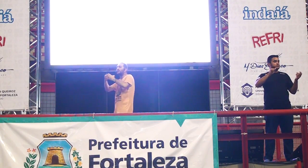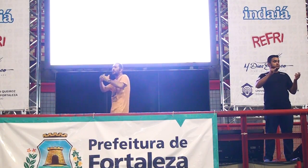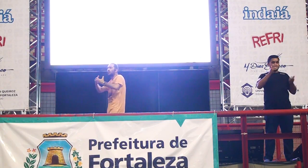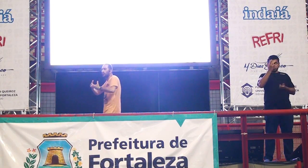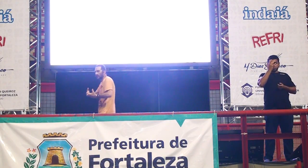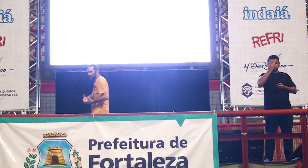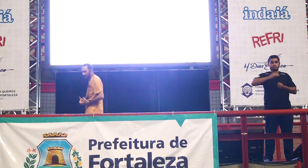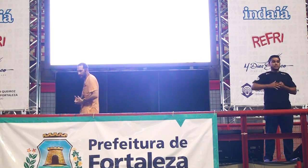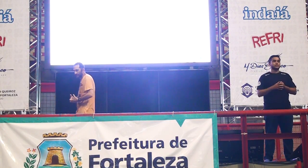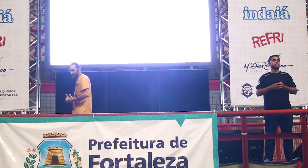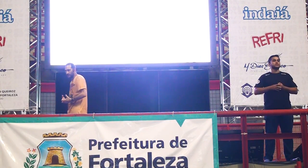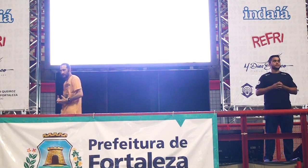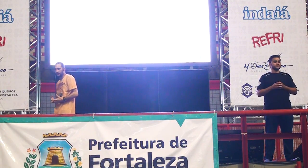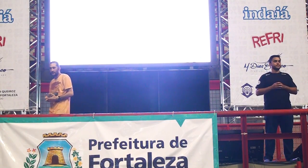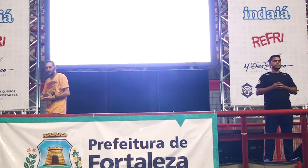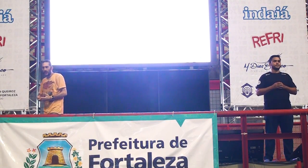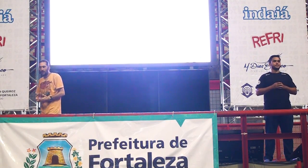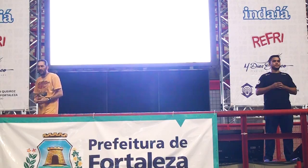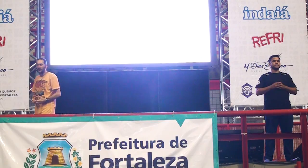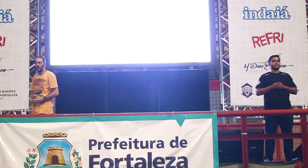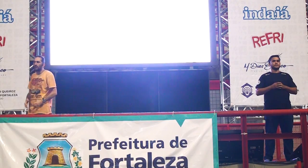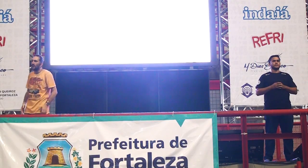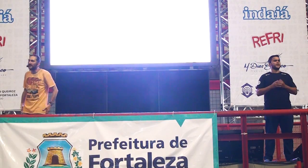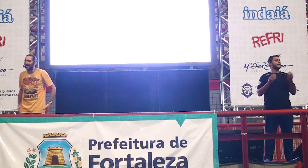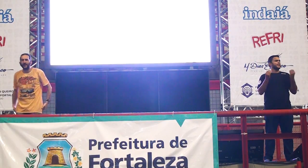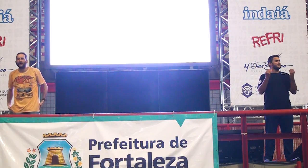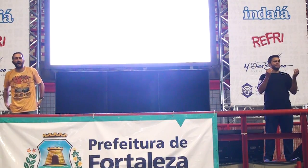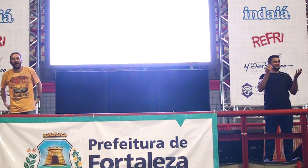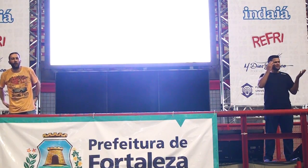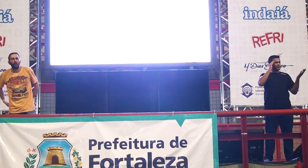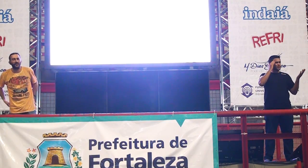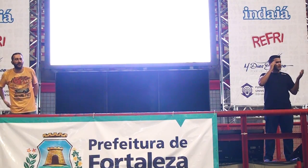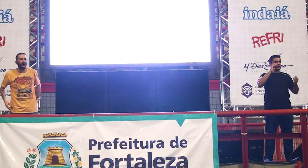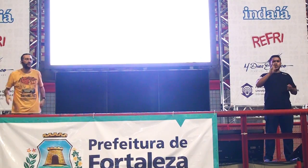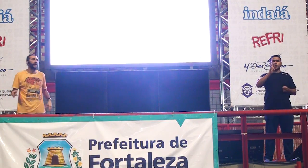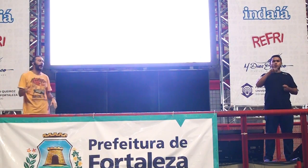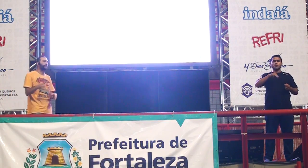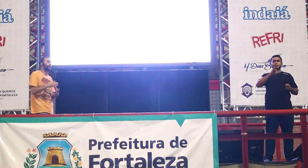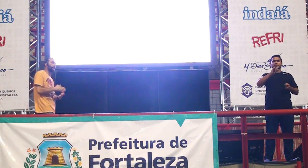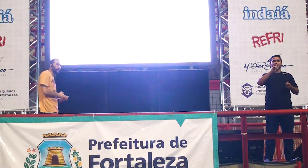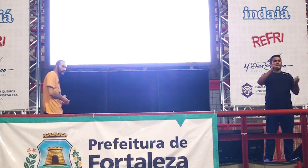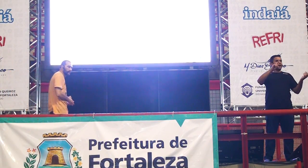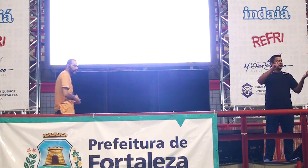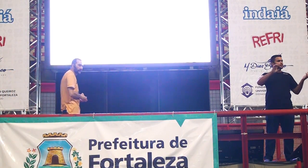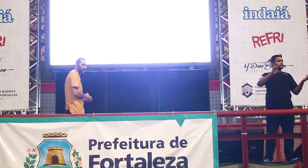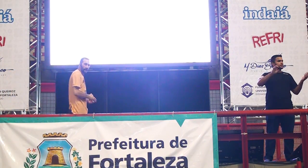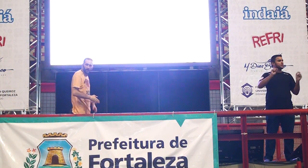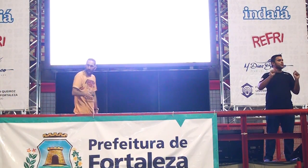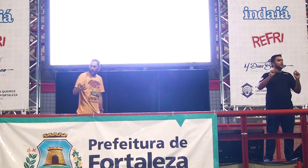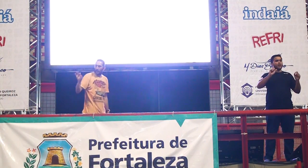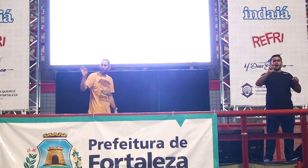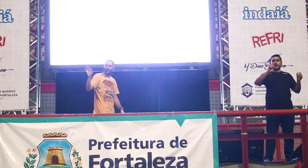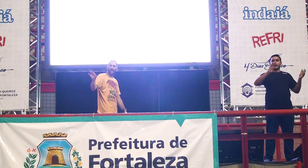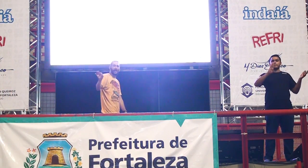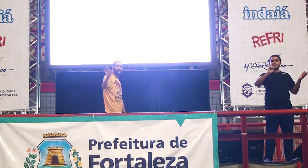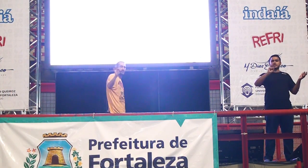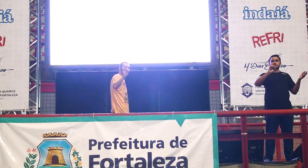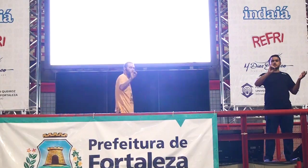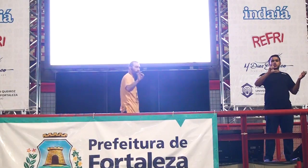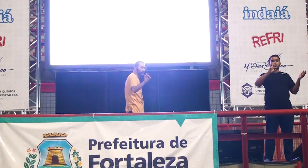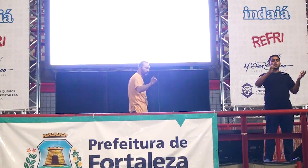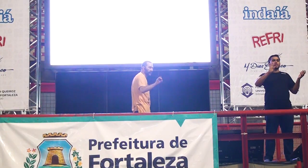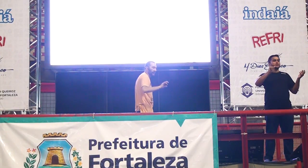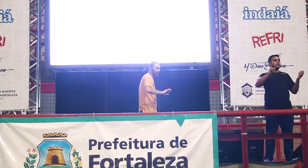Umidade absoluta. Professor, eu não sei o que é umidade absoluta.